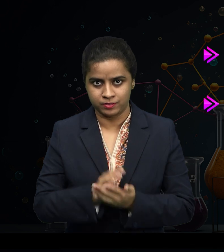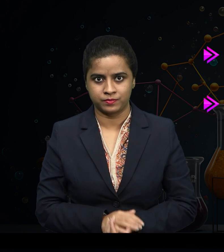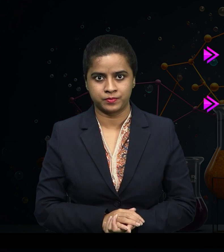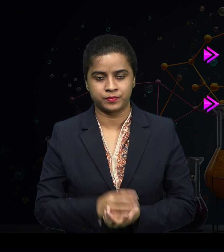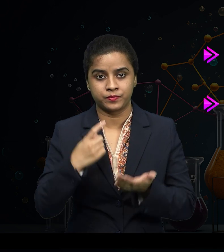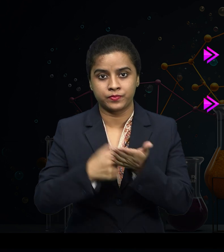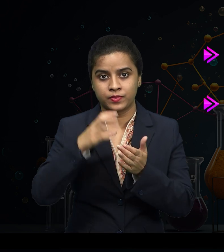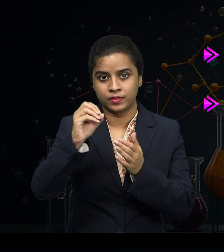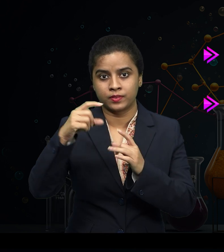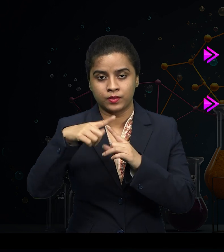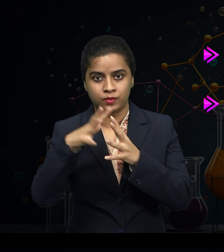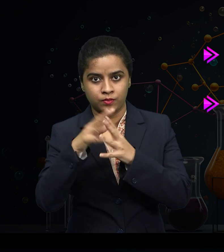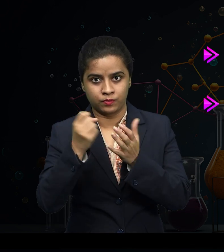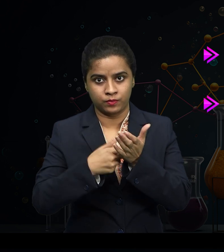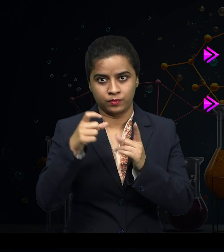रूट वर्ड,